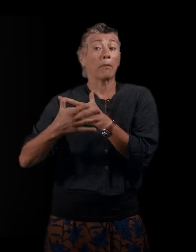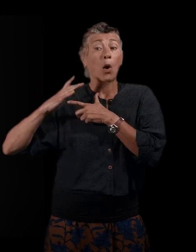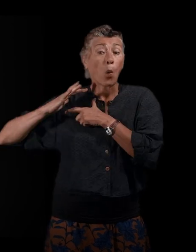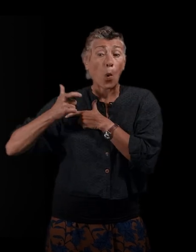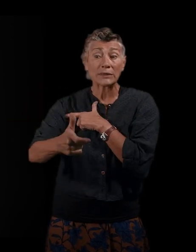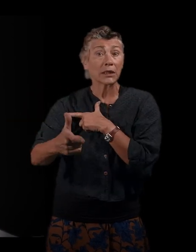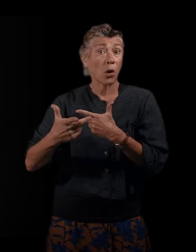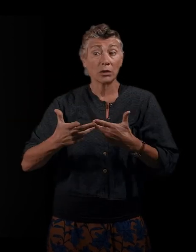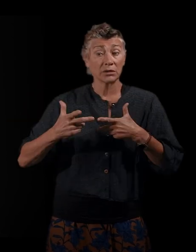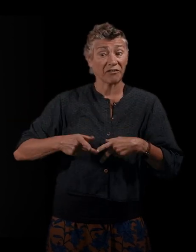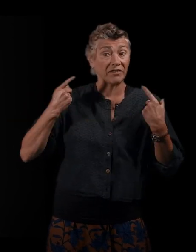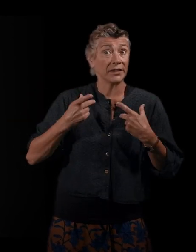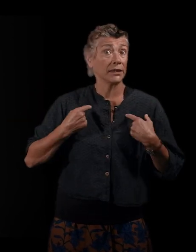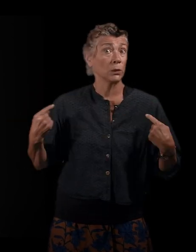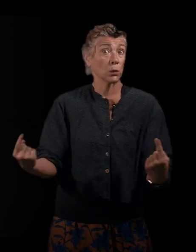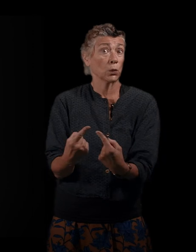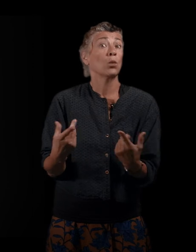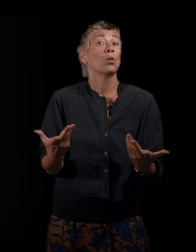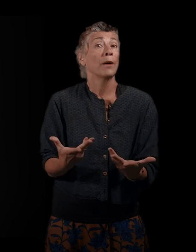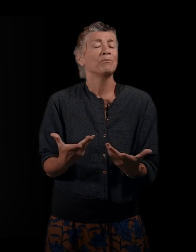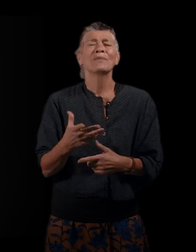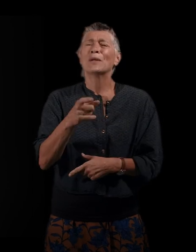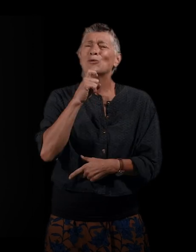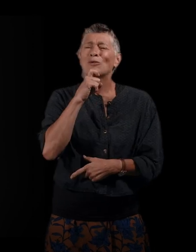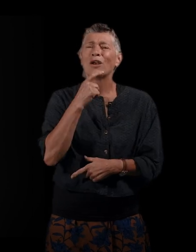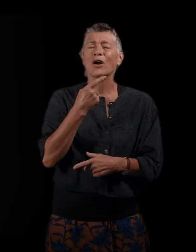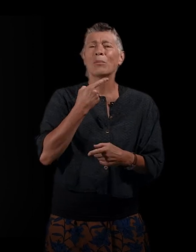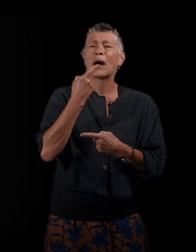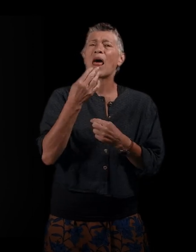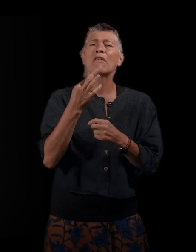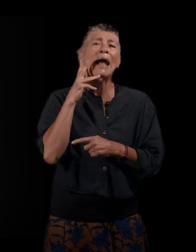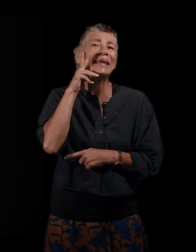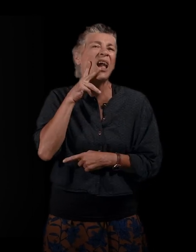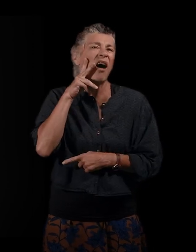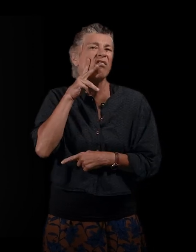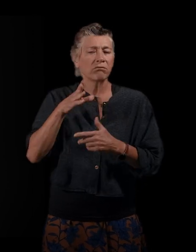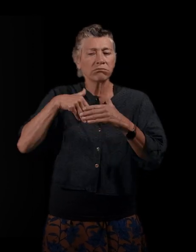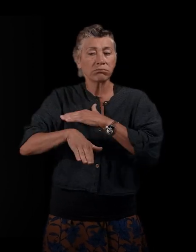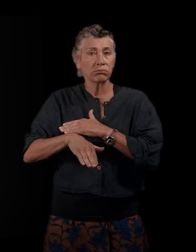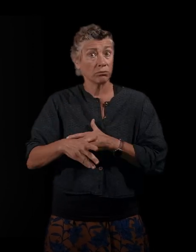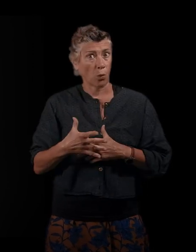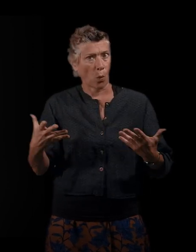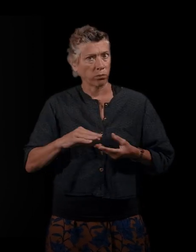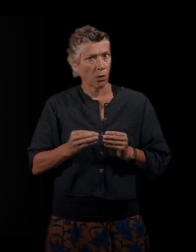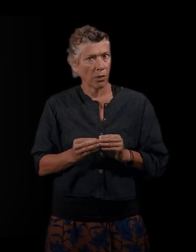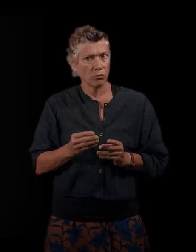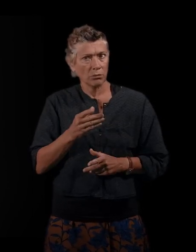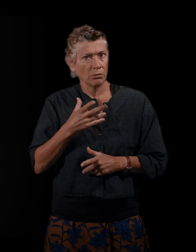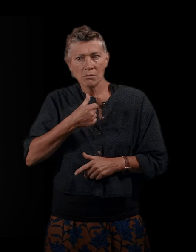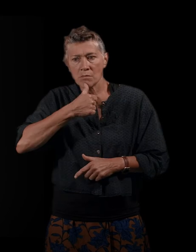? Mais on parlait de la cave tout à l'heure. J'ai quand même un gros problème. Je ne peux pas vivre dans un appartement sans cave, par exemple. J'ai besoin qu'il une cave et je